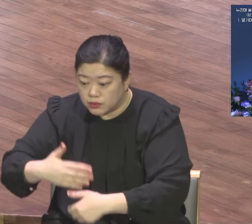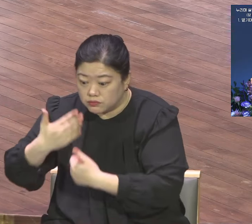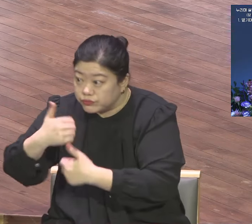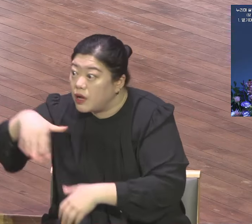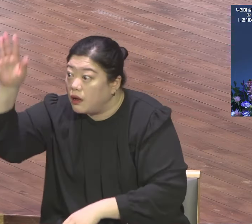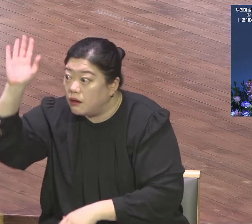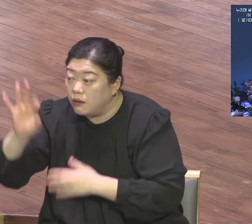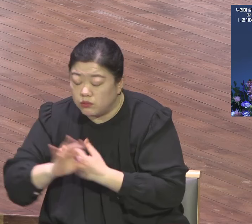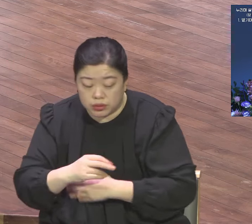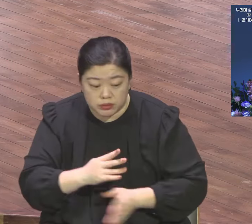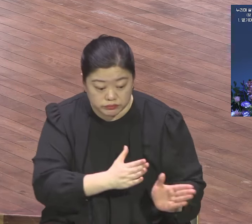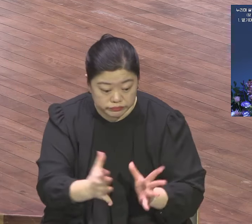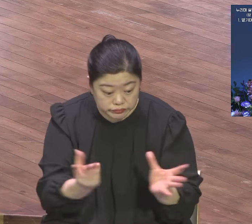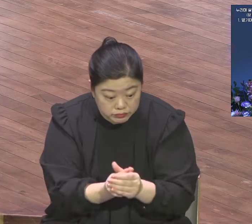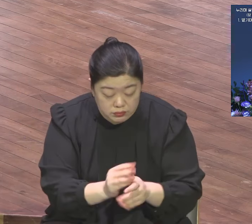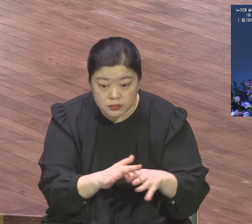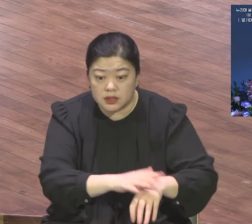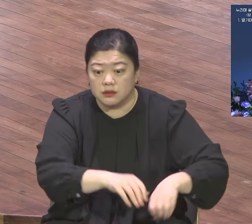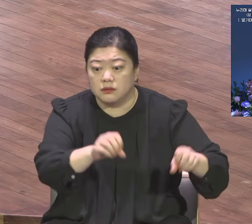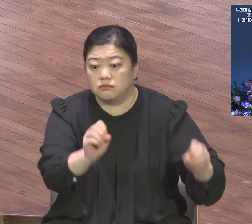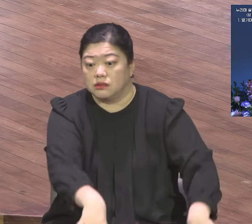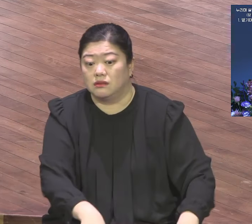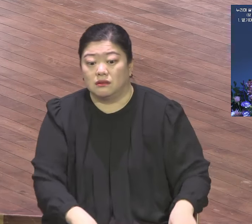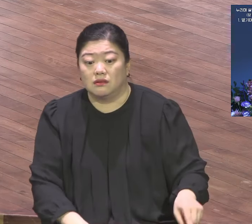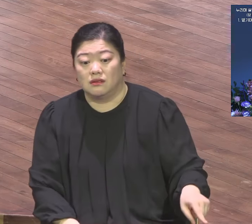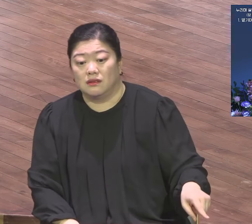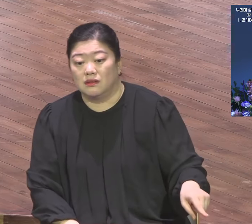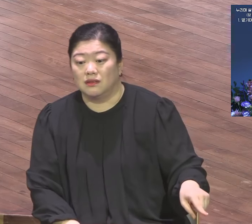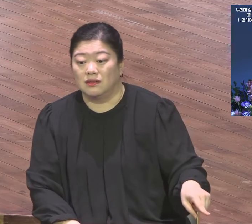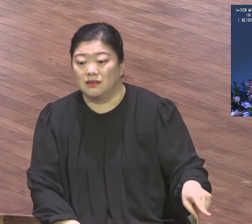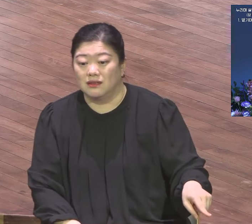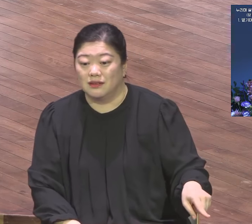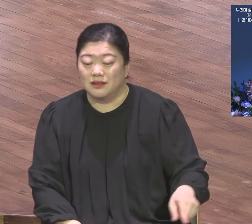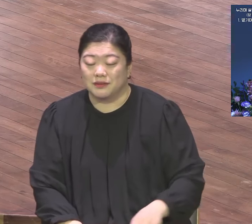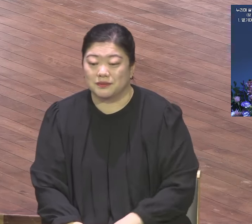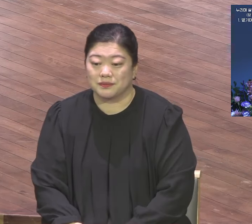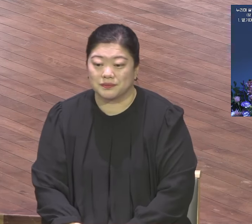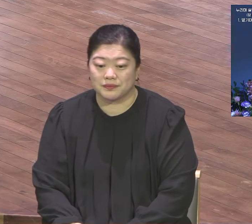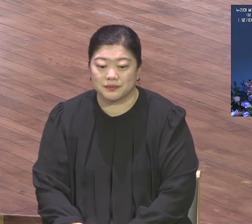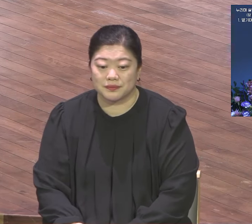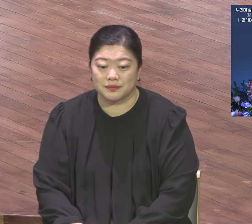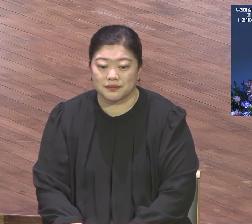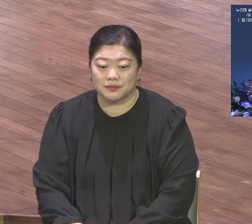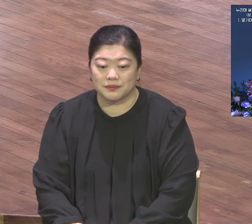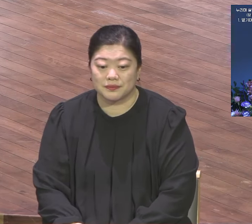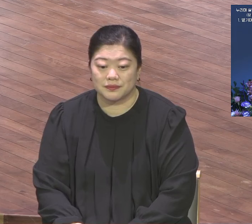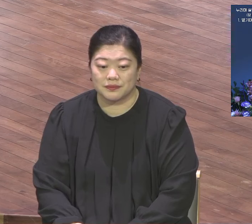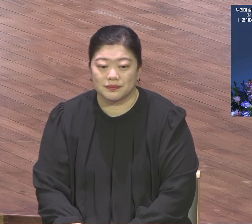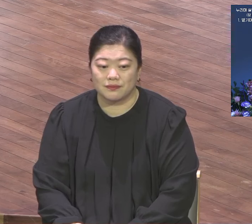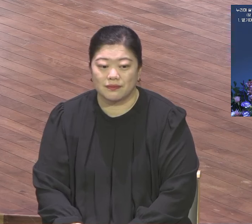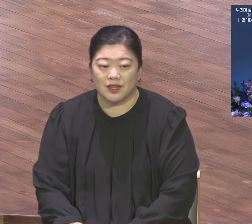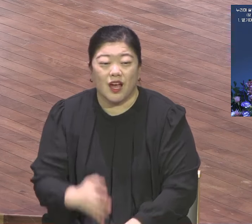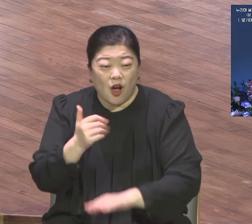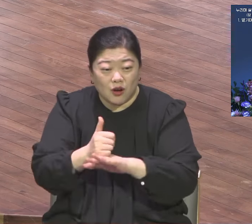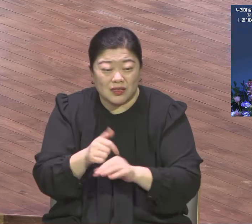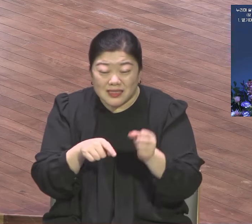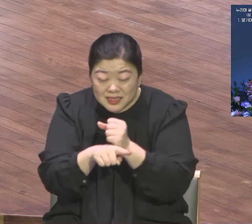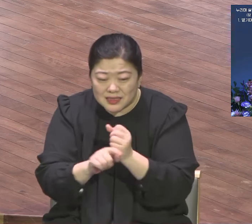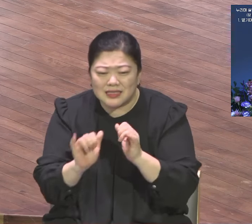하나님이 생명 거둬가면 아무것도 아니잖아. 그만큼요, 한계를 가진 존재가 인간이요.